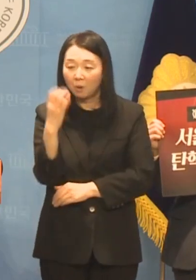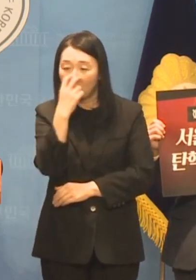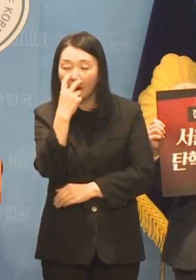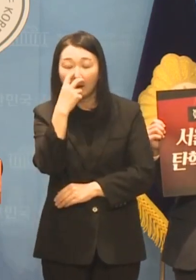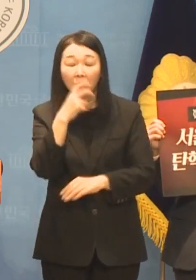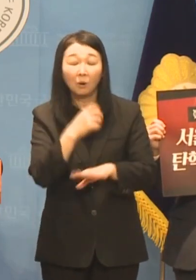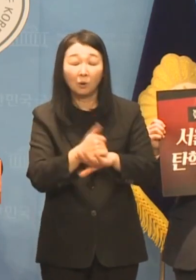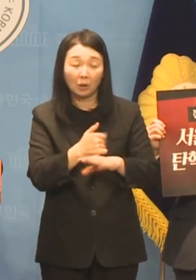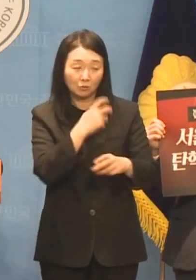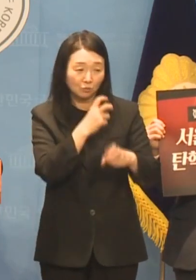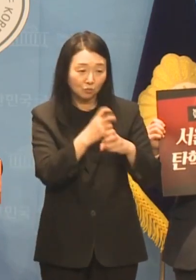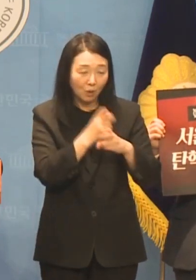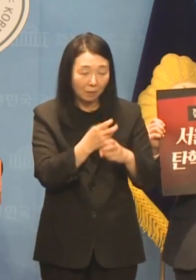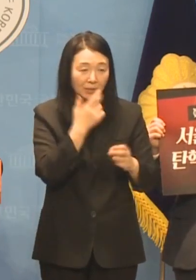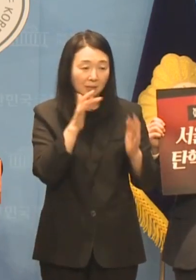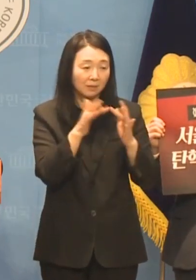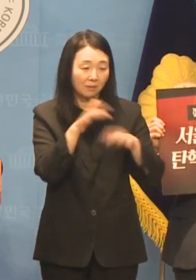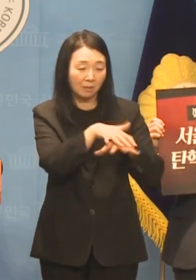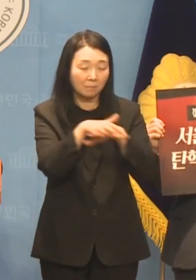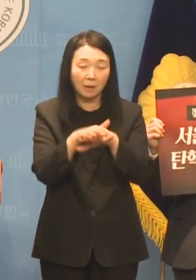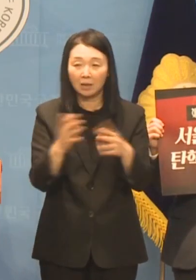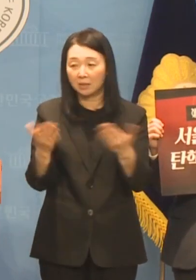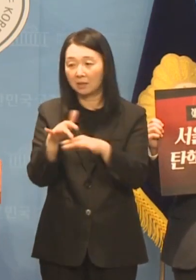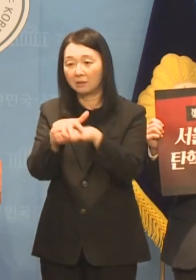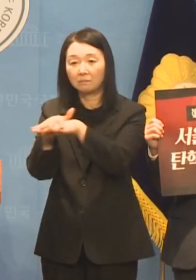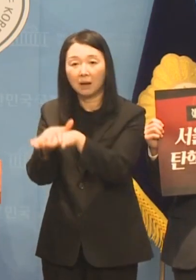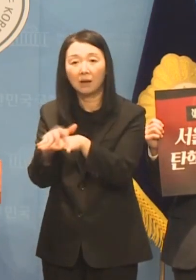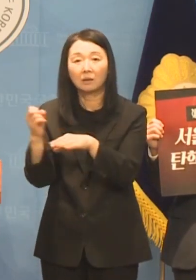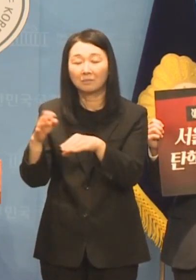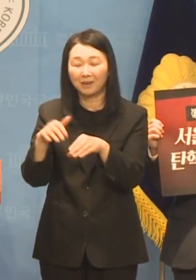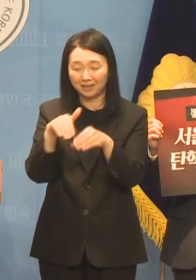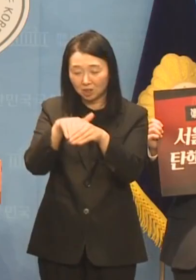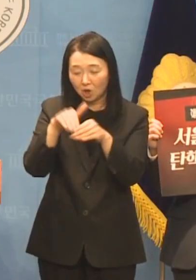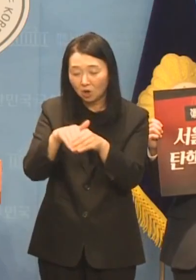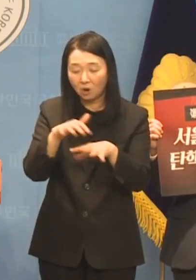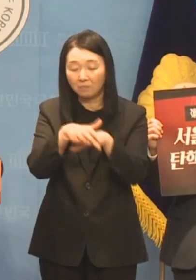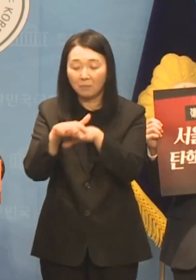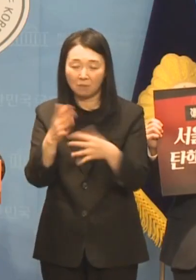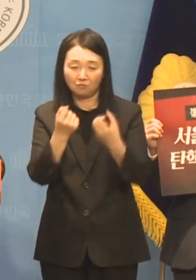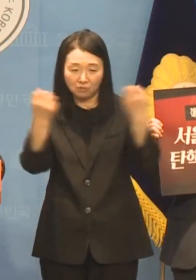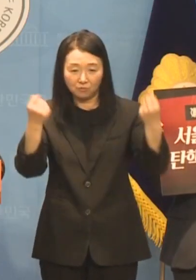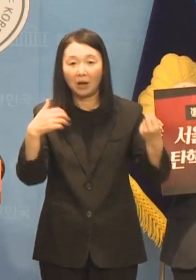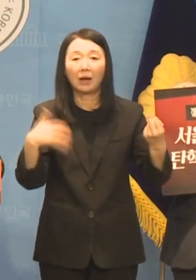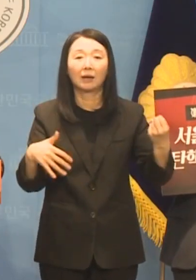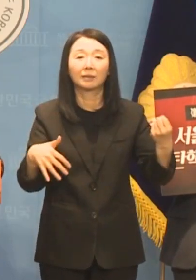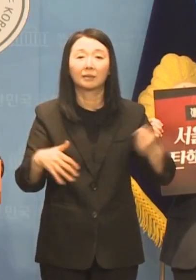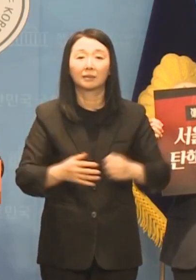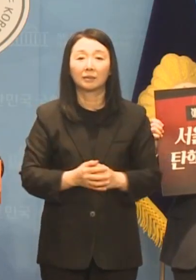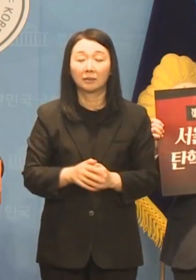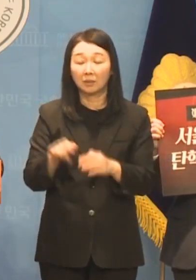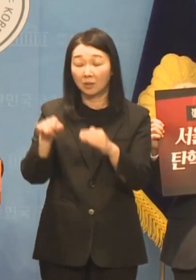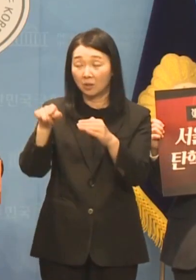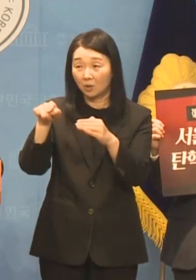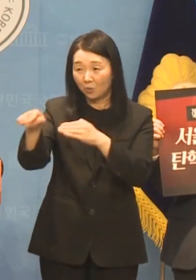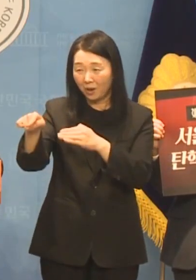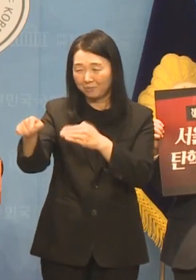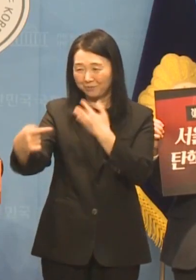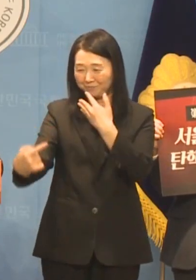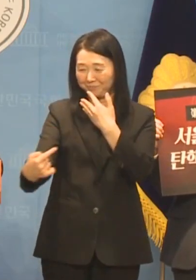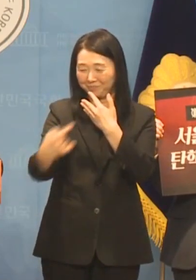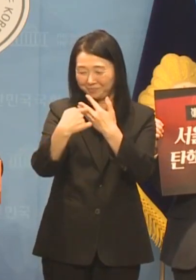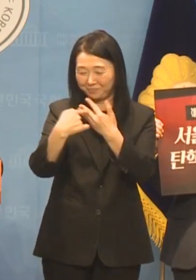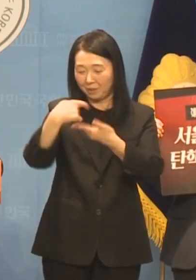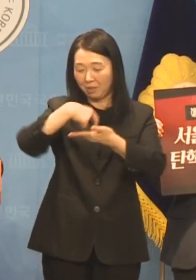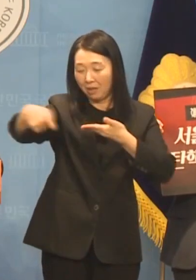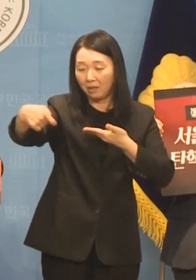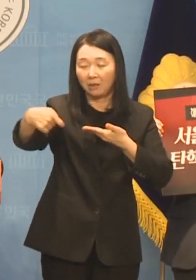시스템의 핵심인 인터넷망, 업무망, 선거망이 완전히 분리되지 않았고 외부 해커가 침투할 수